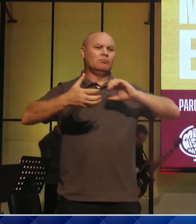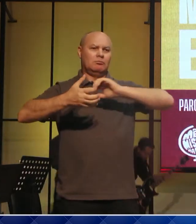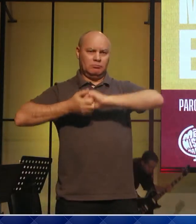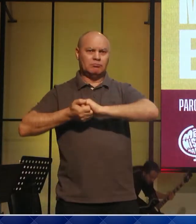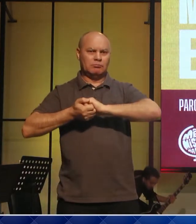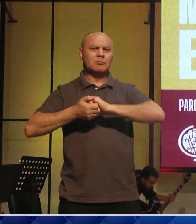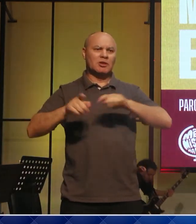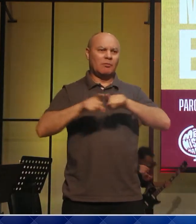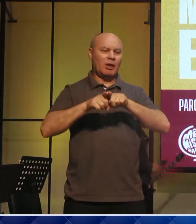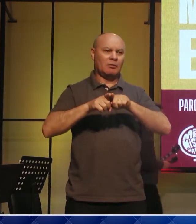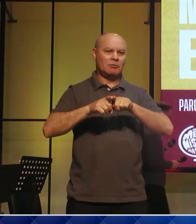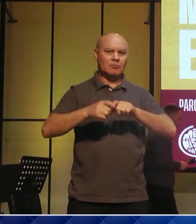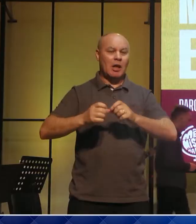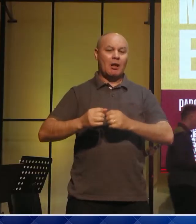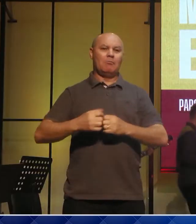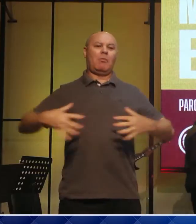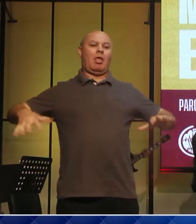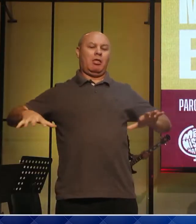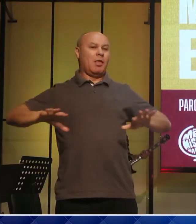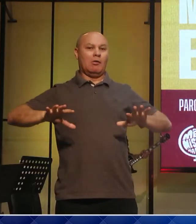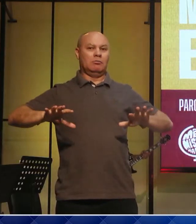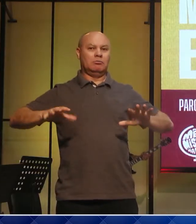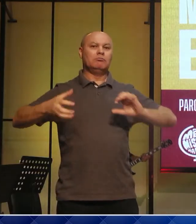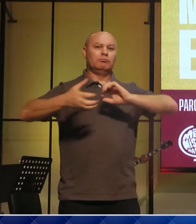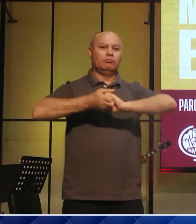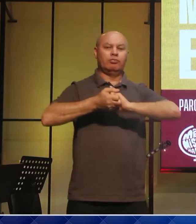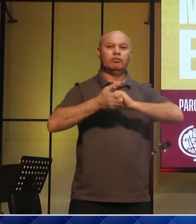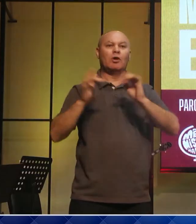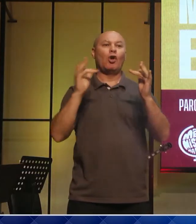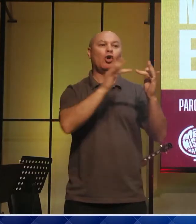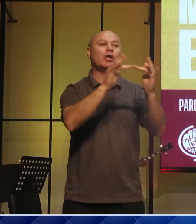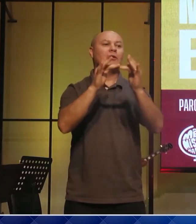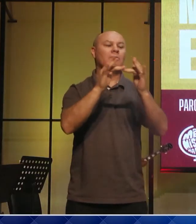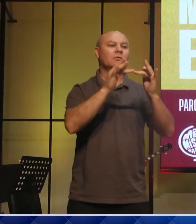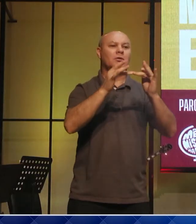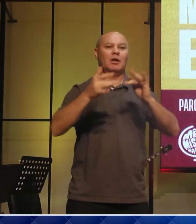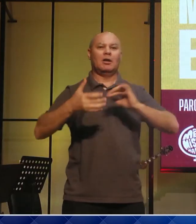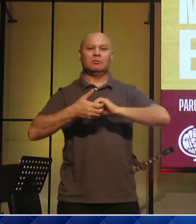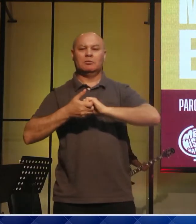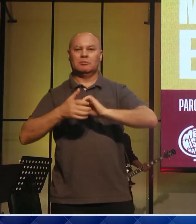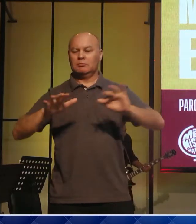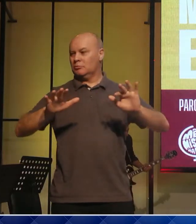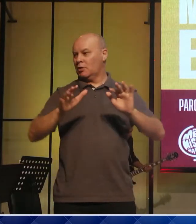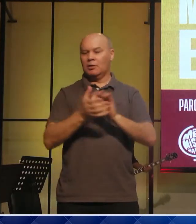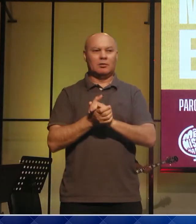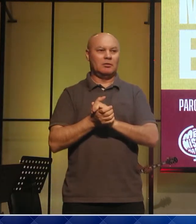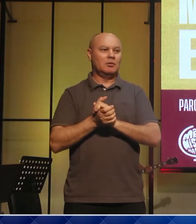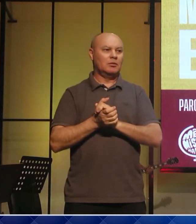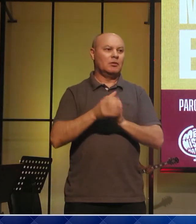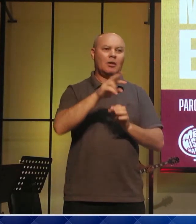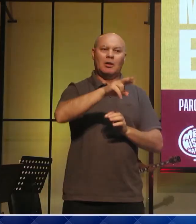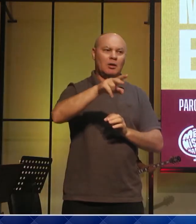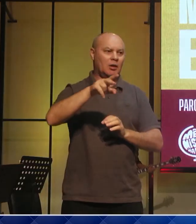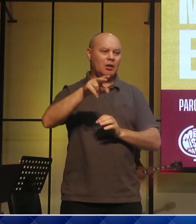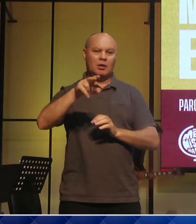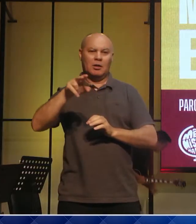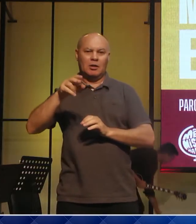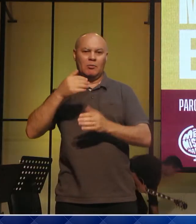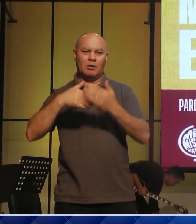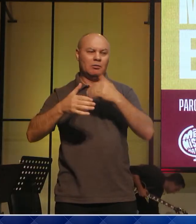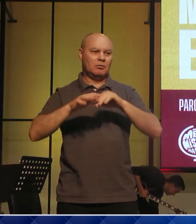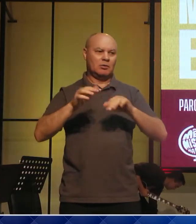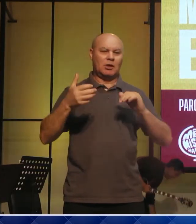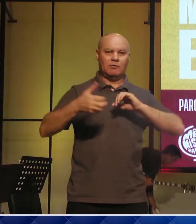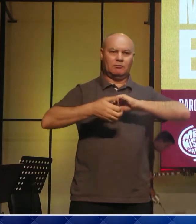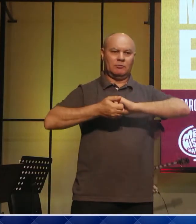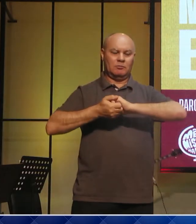Você tem que dar, principalmente se você não estiver perto dos seus filhos, dos seus pais, dos seus irmãos, seja junto. E se você não tiver familiar